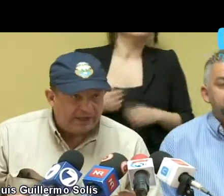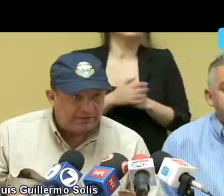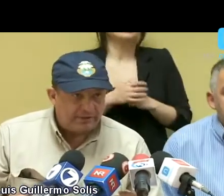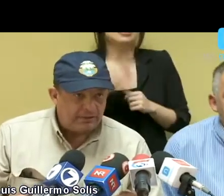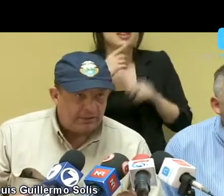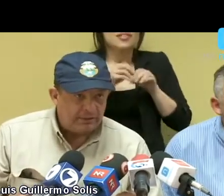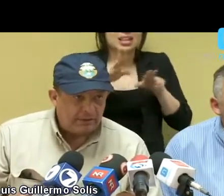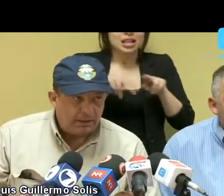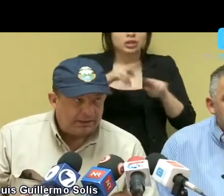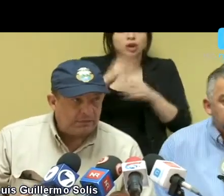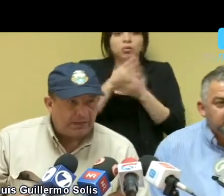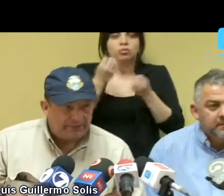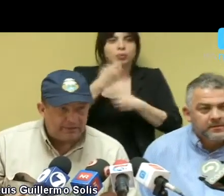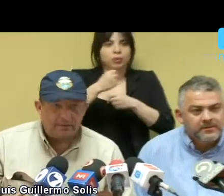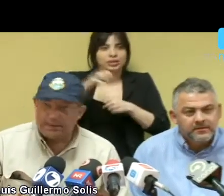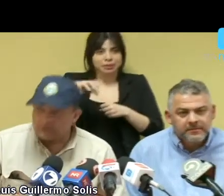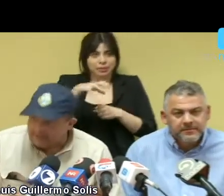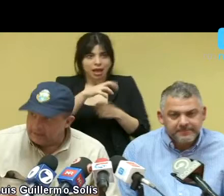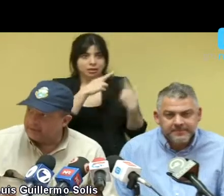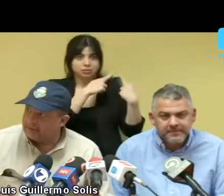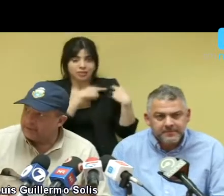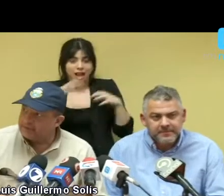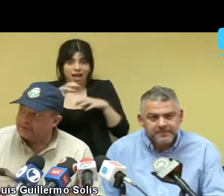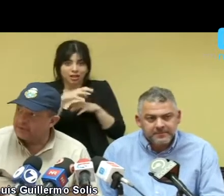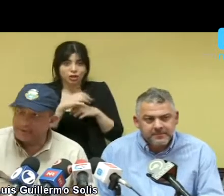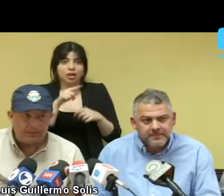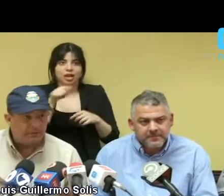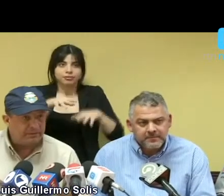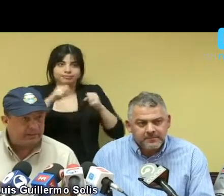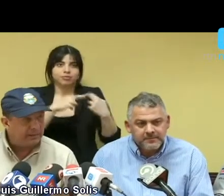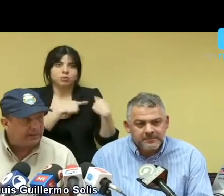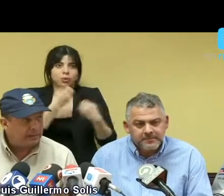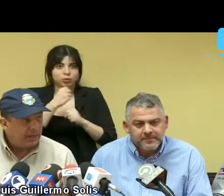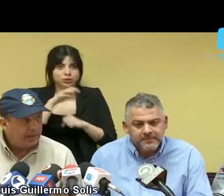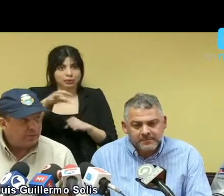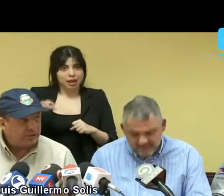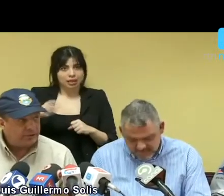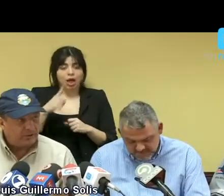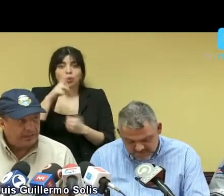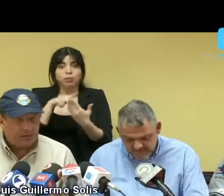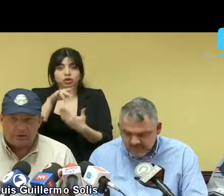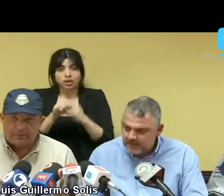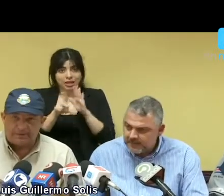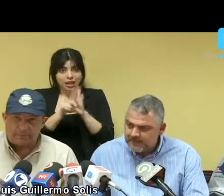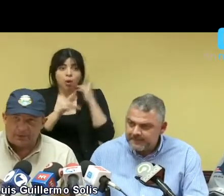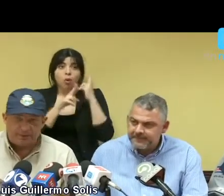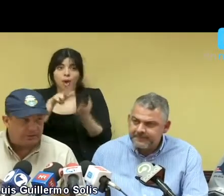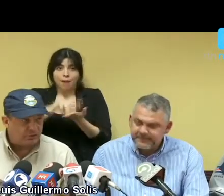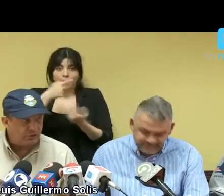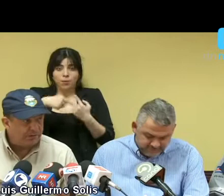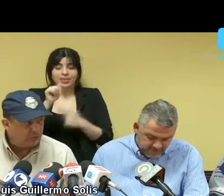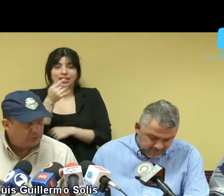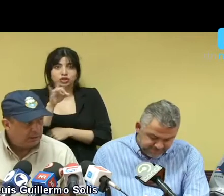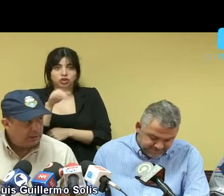no es red nacional. Es una red cantonal, es responsabilidad de las municipalidades. Hay un proyecto de ley que ojalá que se apruebe, que es